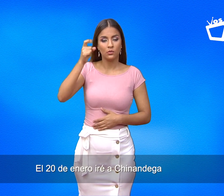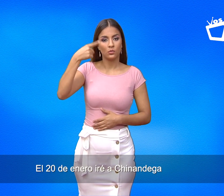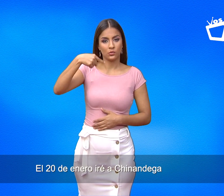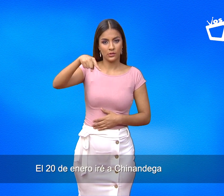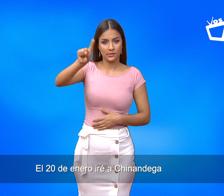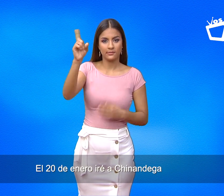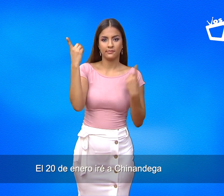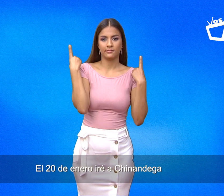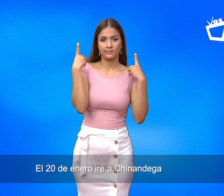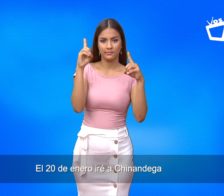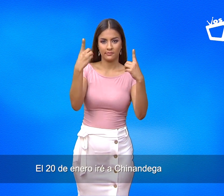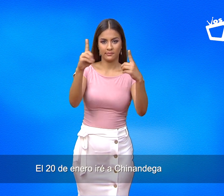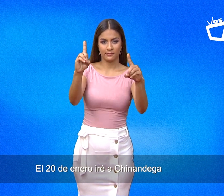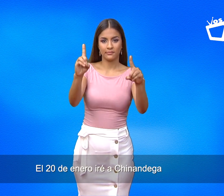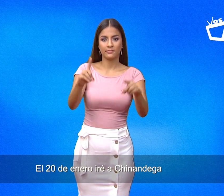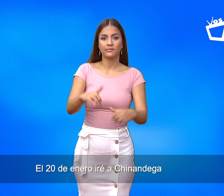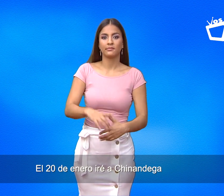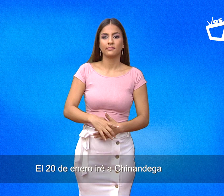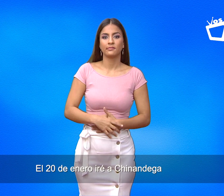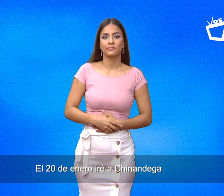el 20 de enero iré a chinandega